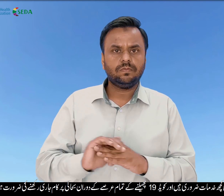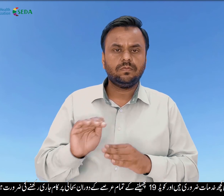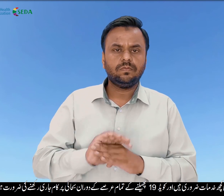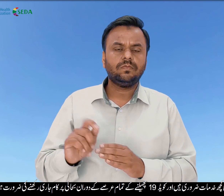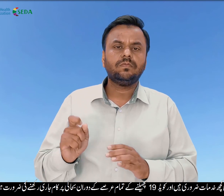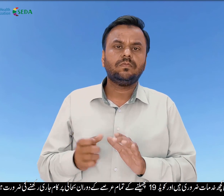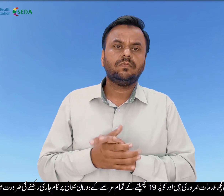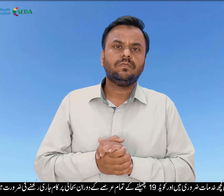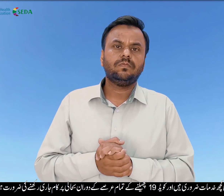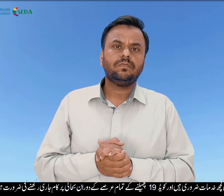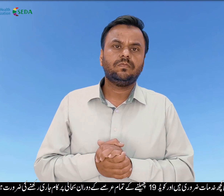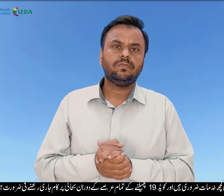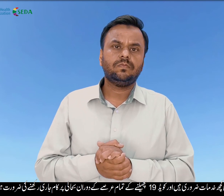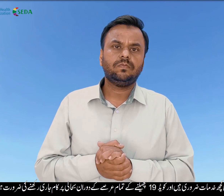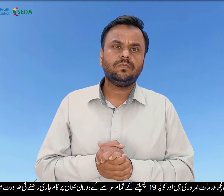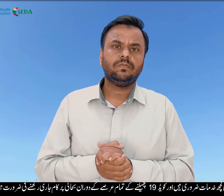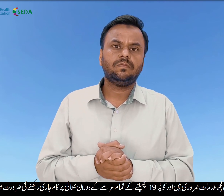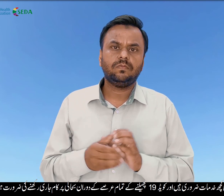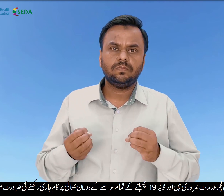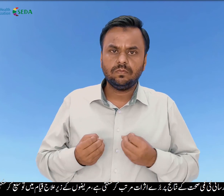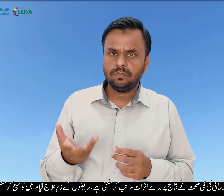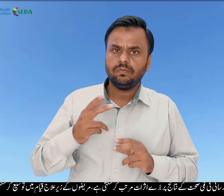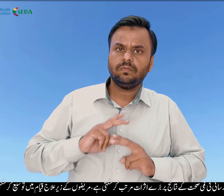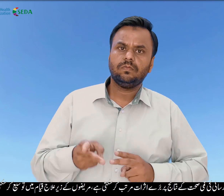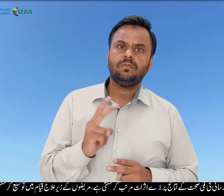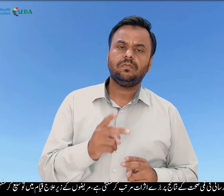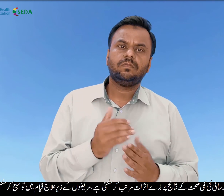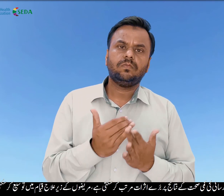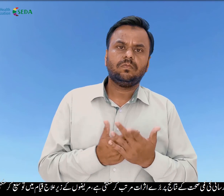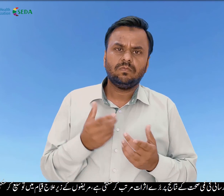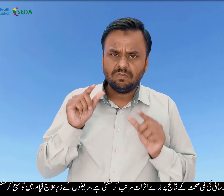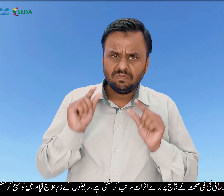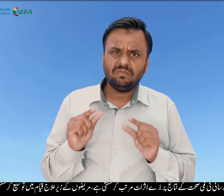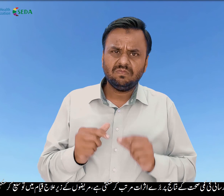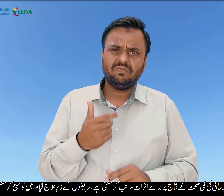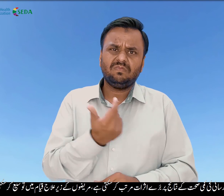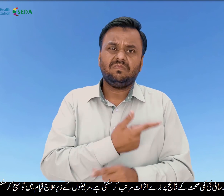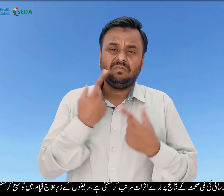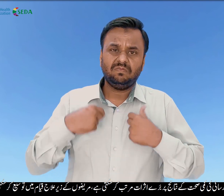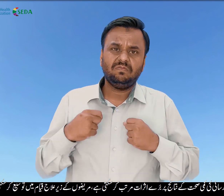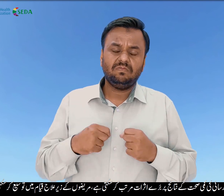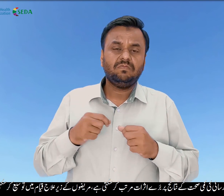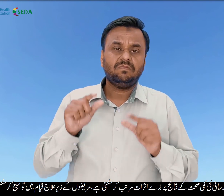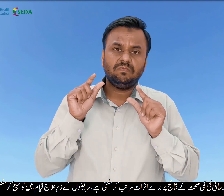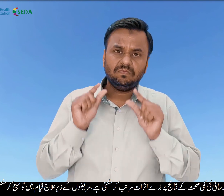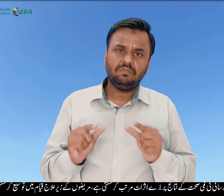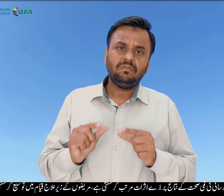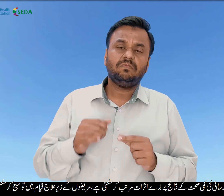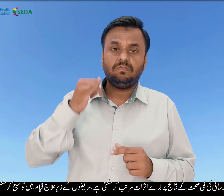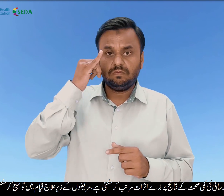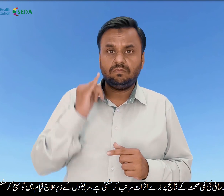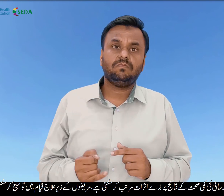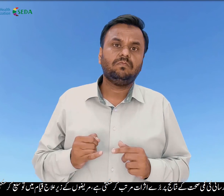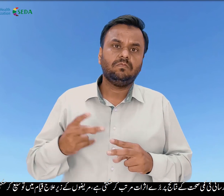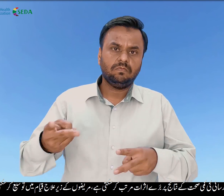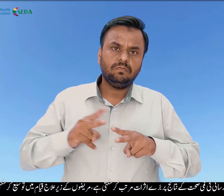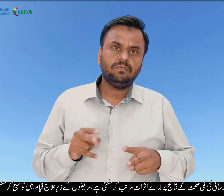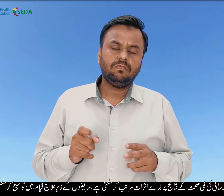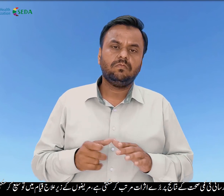کی ضرورت ہوگی۔ بحالی تک رسائی کی کمی صحت کے نتائج پر برے اثرات مرتب کر سکتی